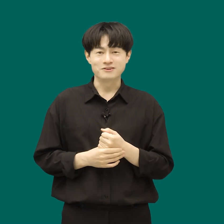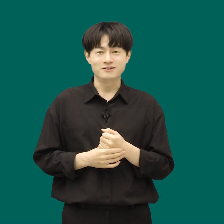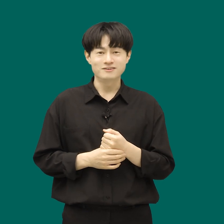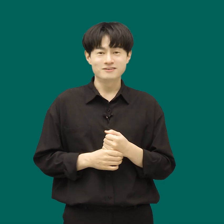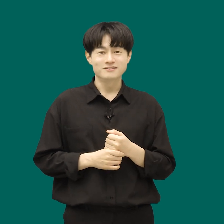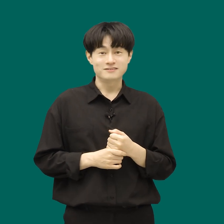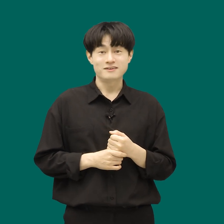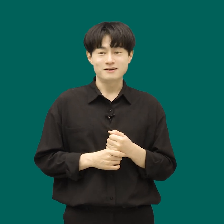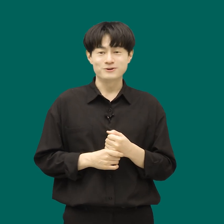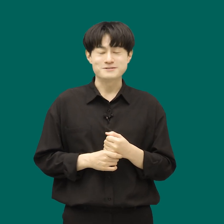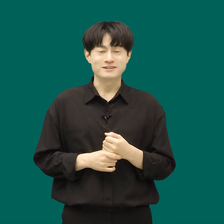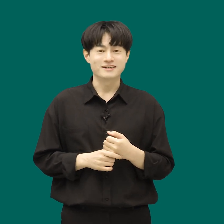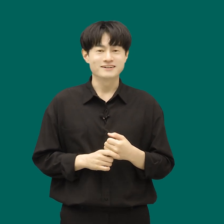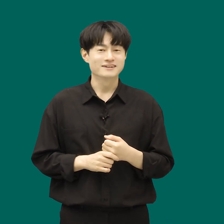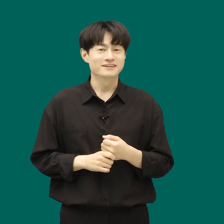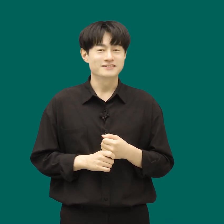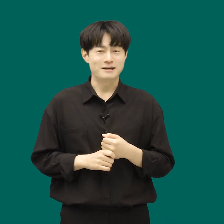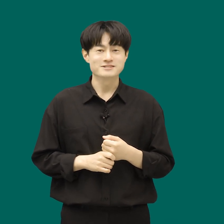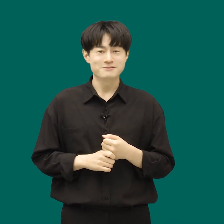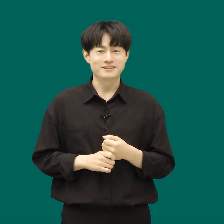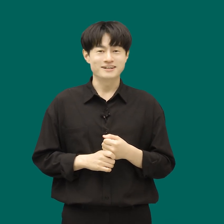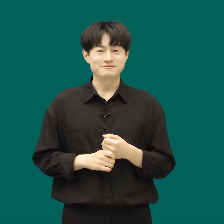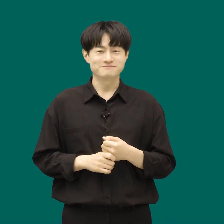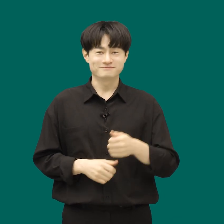단어 해보겠습니다. 남자입니다.